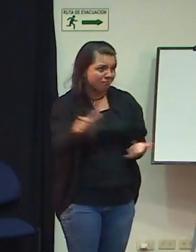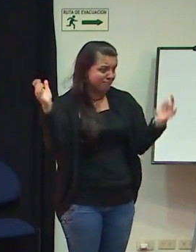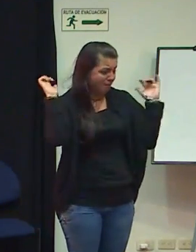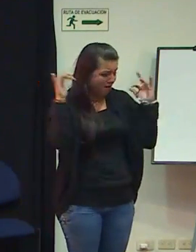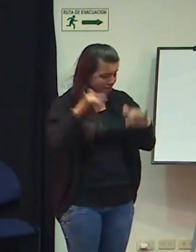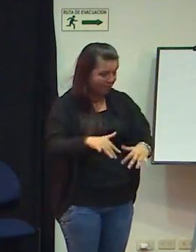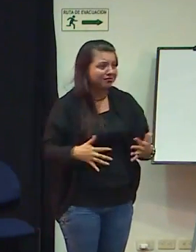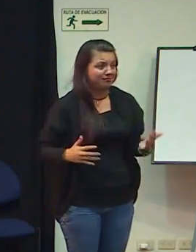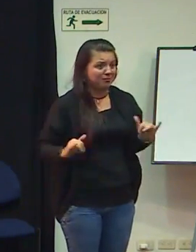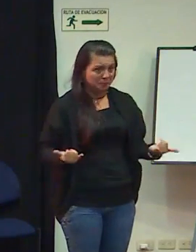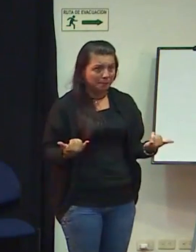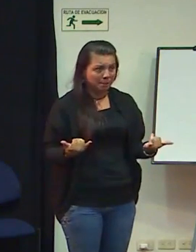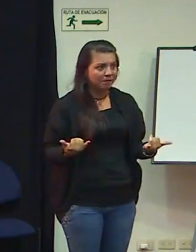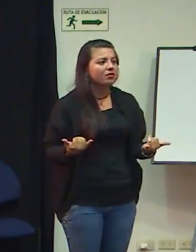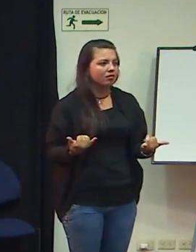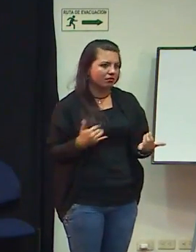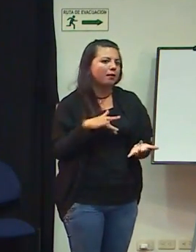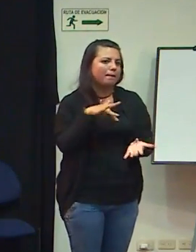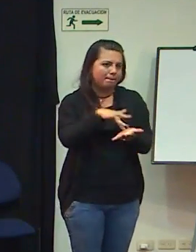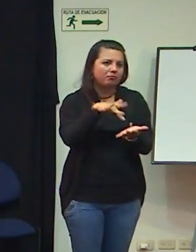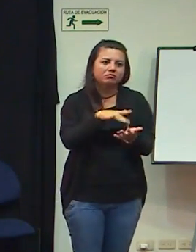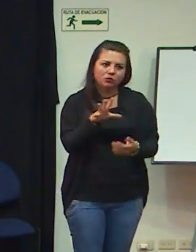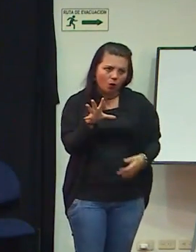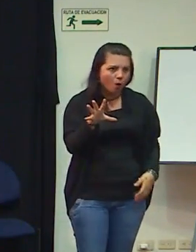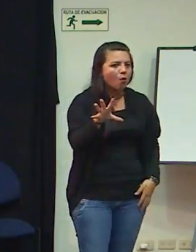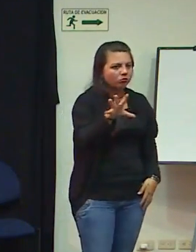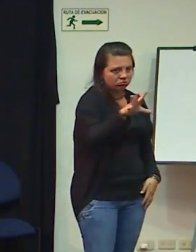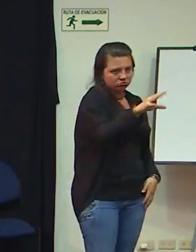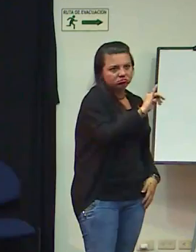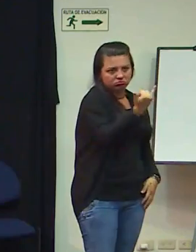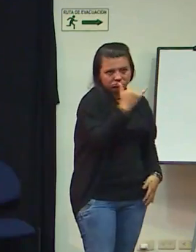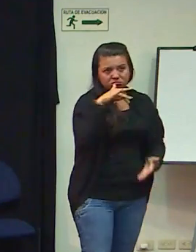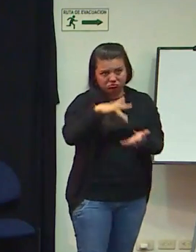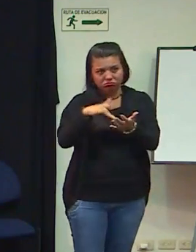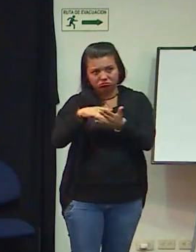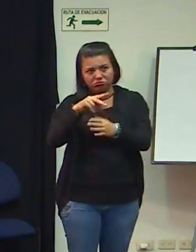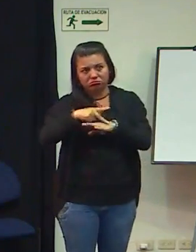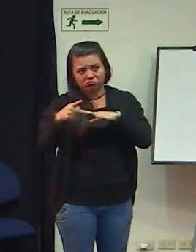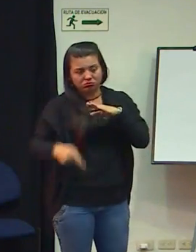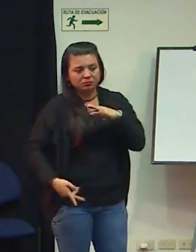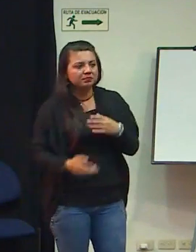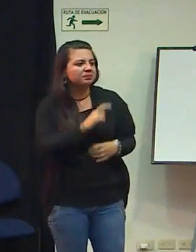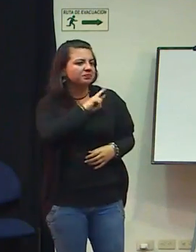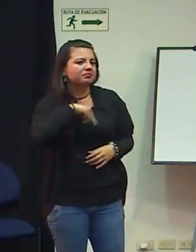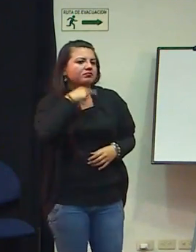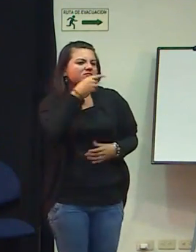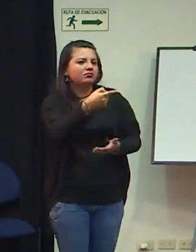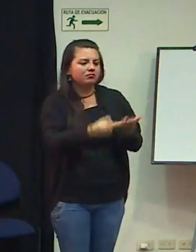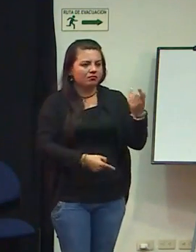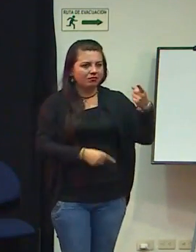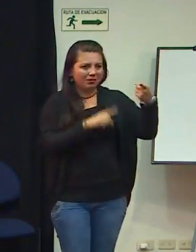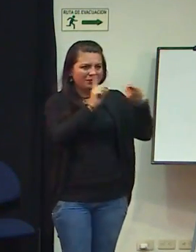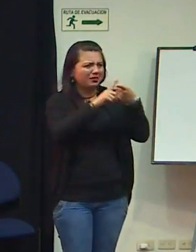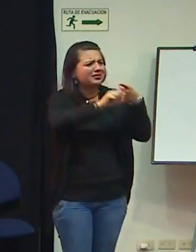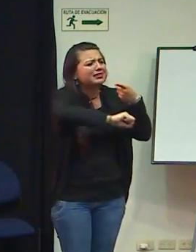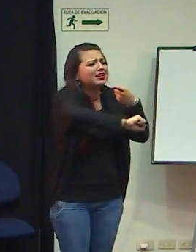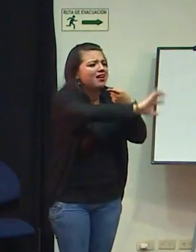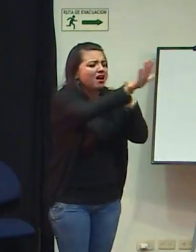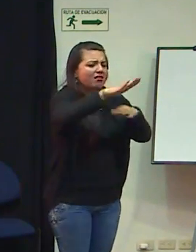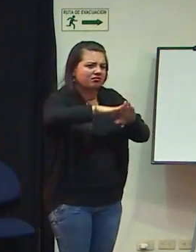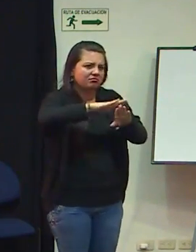Entonces, claro, siempre ha habido participación de todos los estamentos ahí. Nosotros, ¿qué hemos dicho? Primero, yo sí quiero dejar esto claro, y es